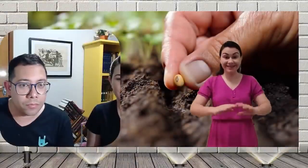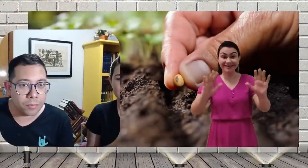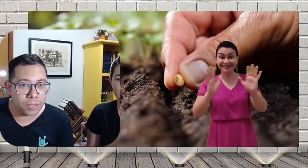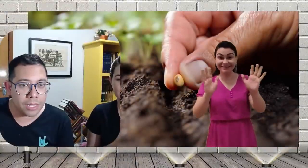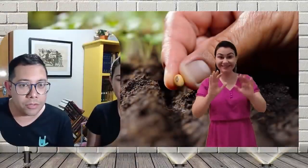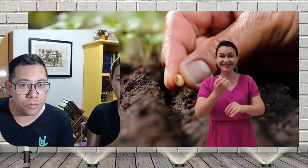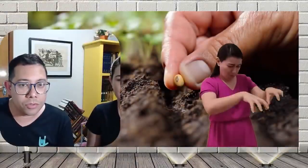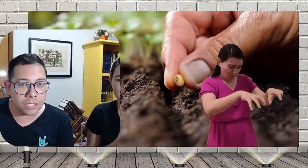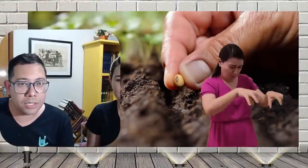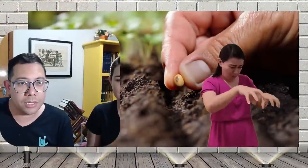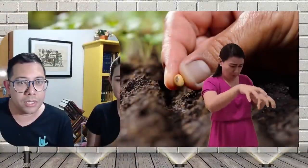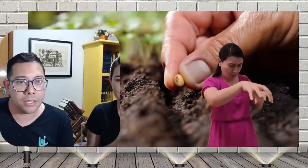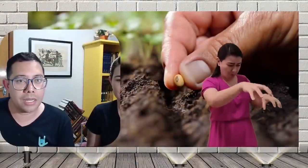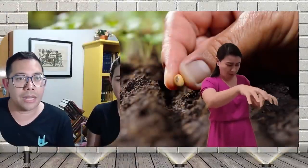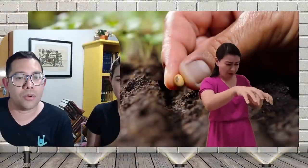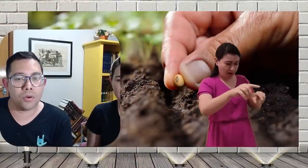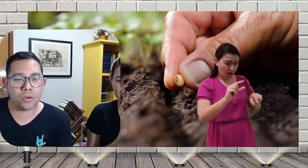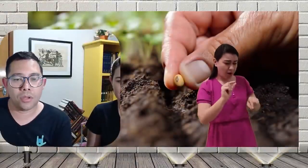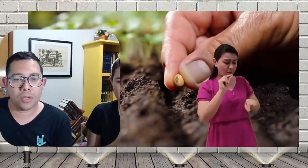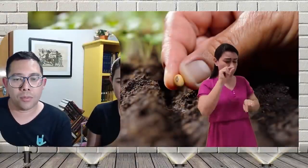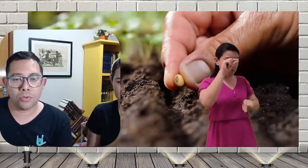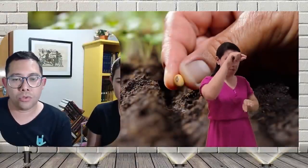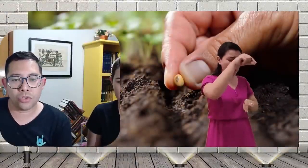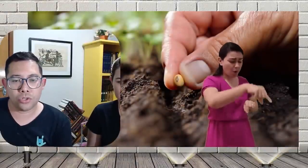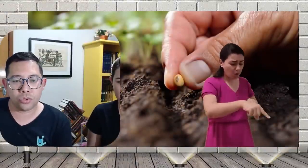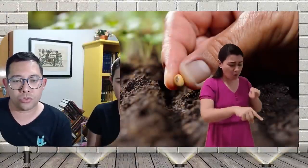Vamos lá, deixa eu voltar aqui. Olha lá, ó. Muito rochoso.